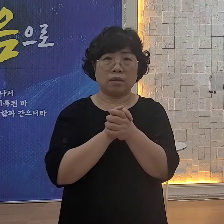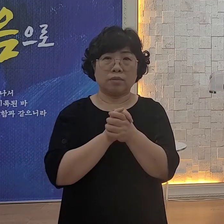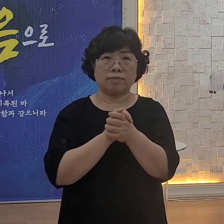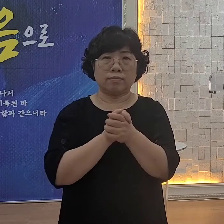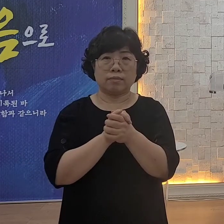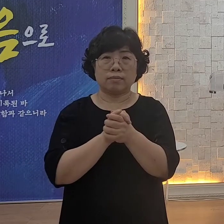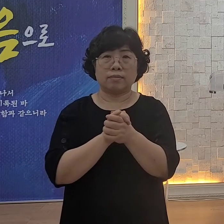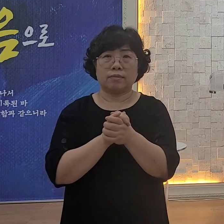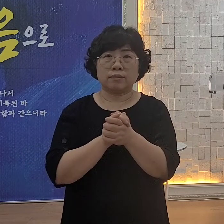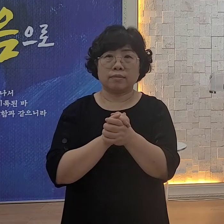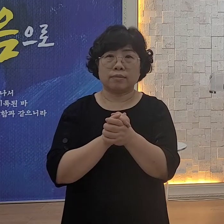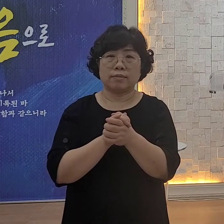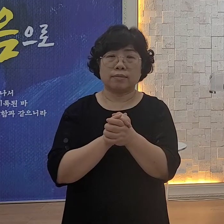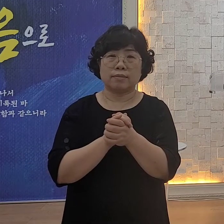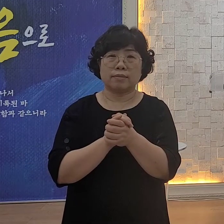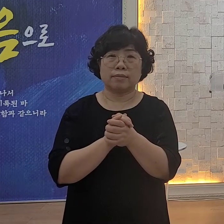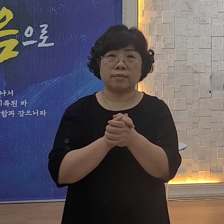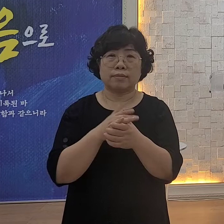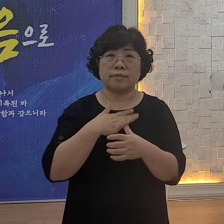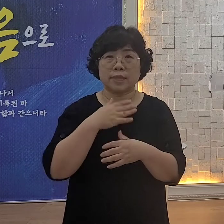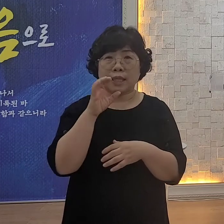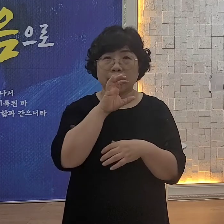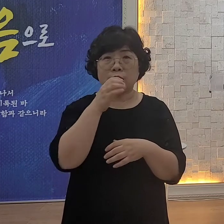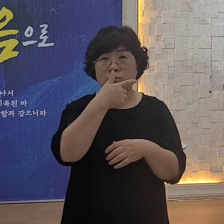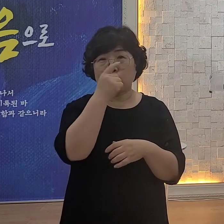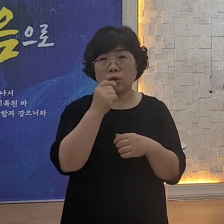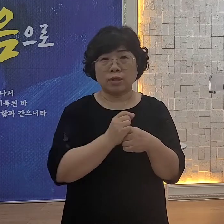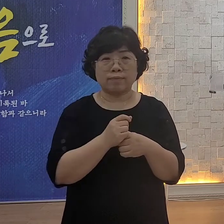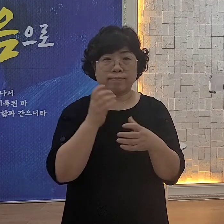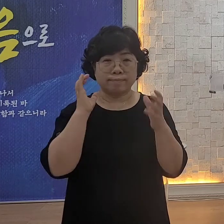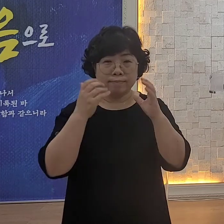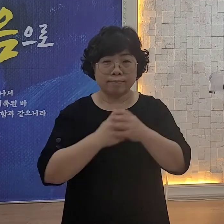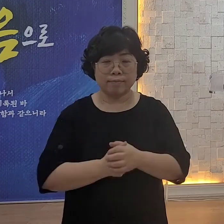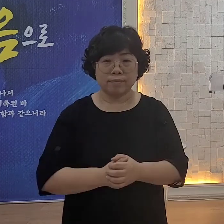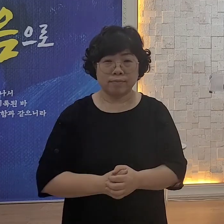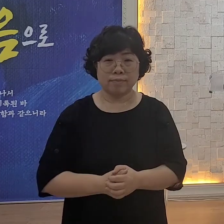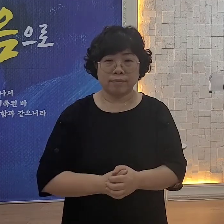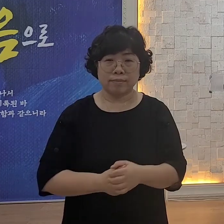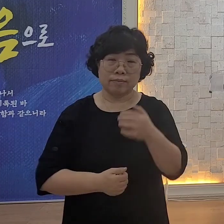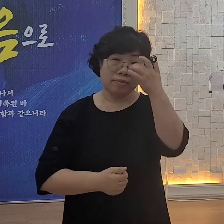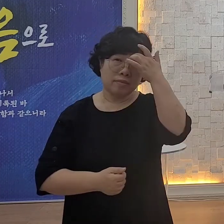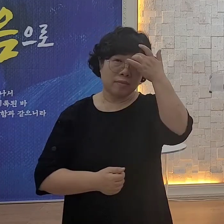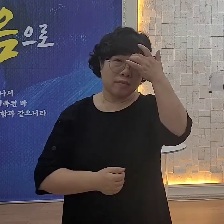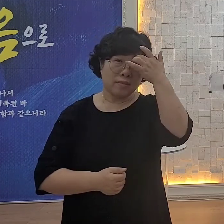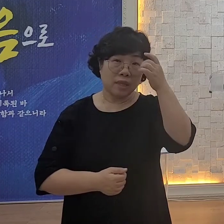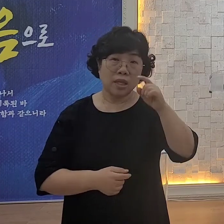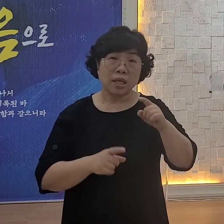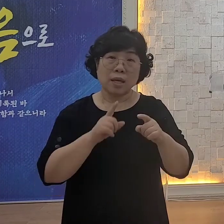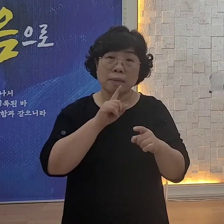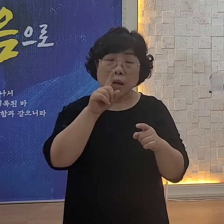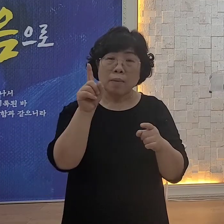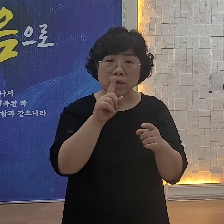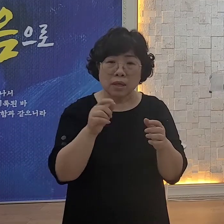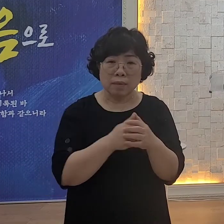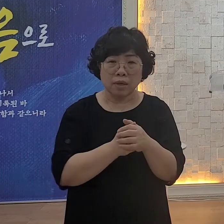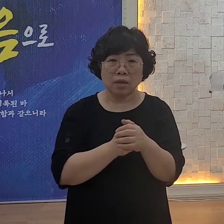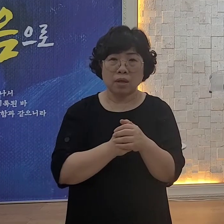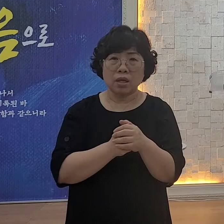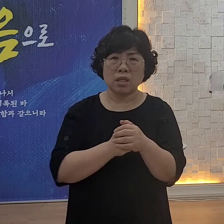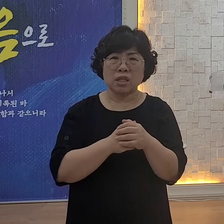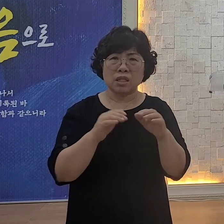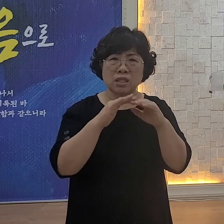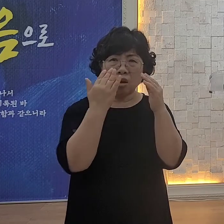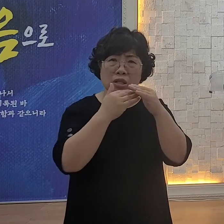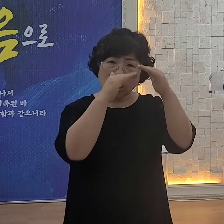아멘. 여러분, 이 바울이 그가 3번이나 하나님 앞에 나의 이 질병을 고쳐달라, 육체의 가시를